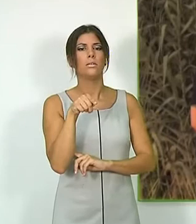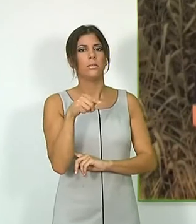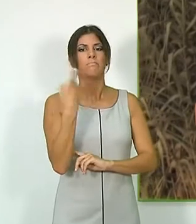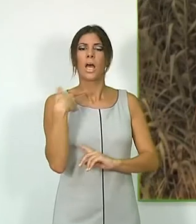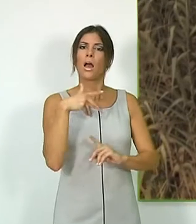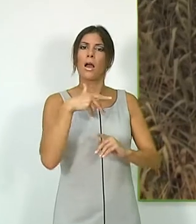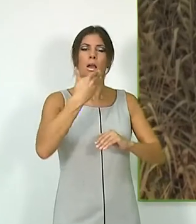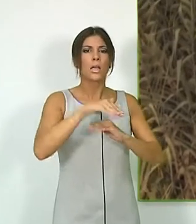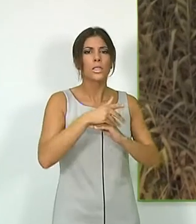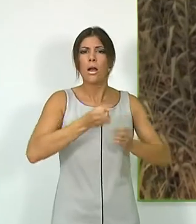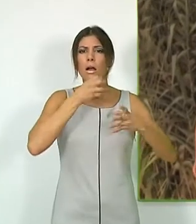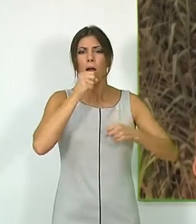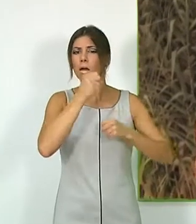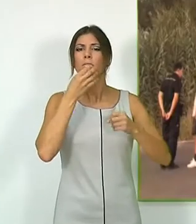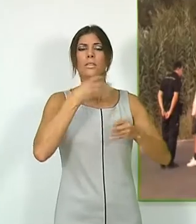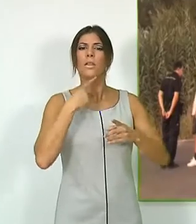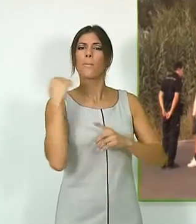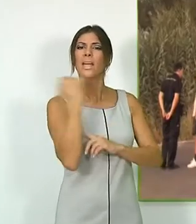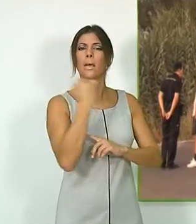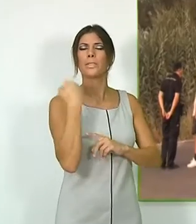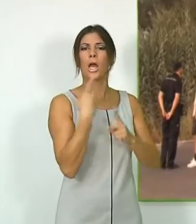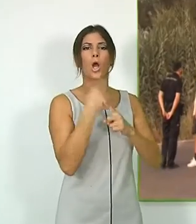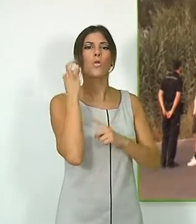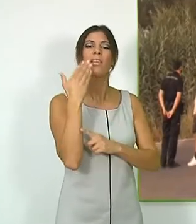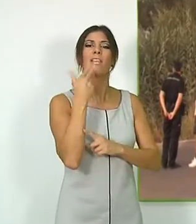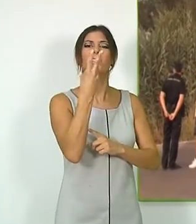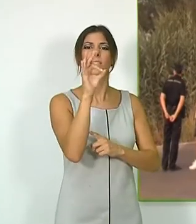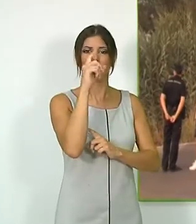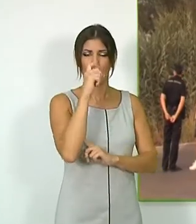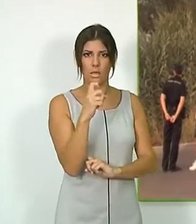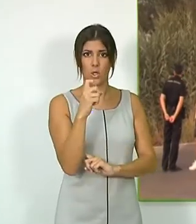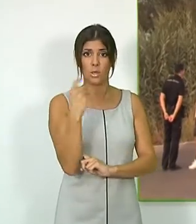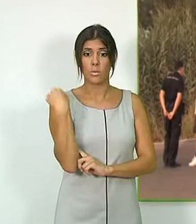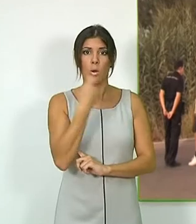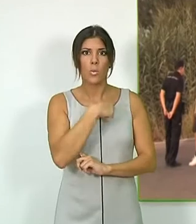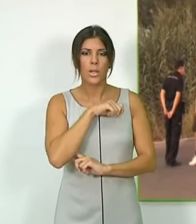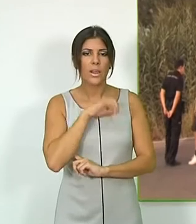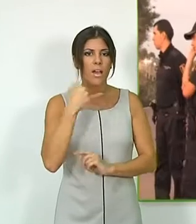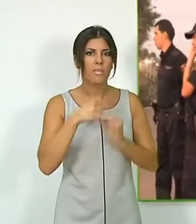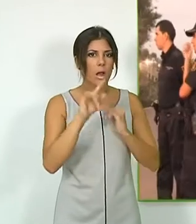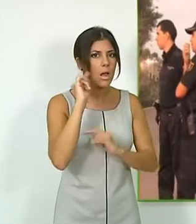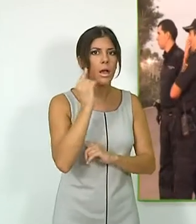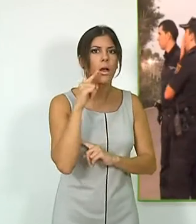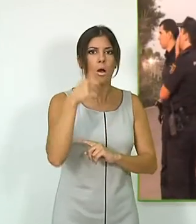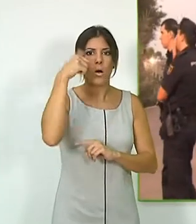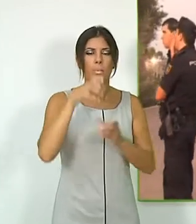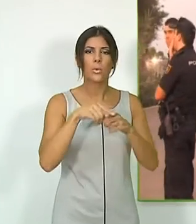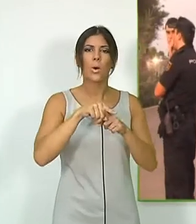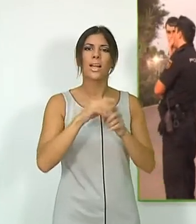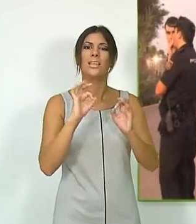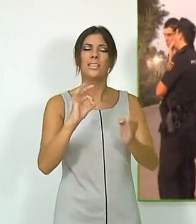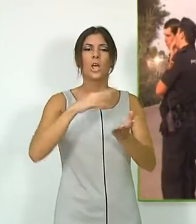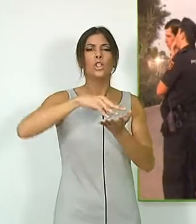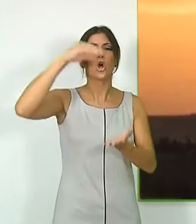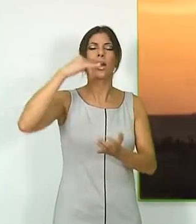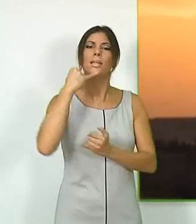años, estaba contando por la calle que había matado con un arma blanca a su novia de 30. Los agentes le han encontrado